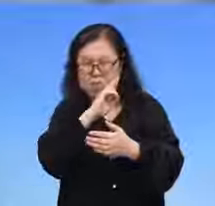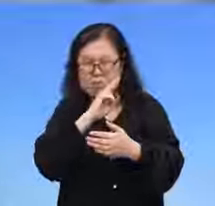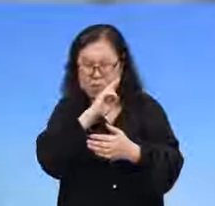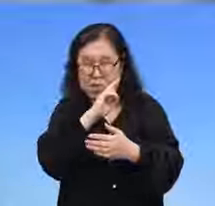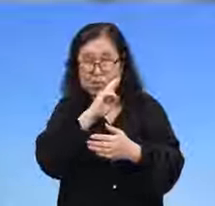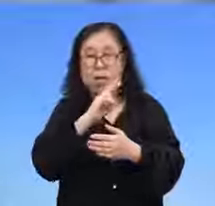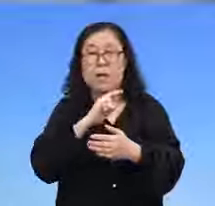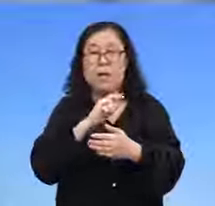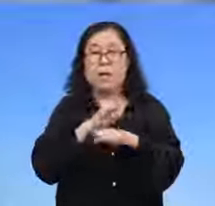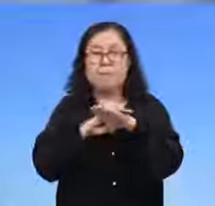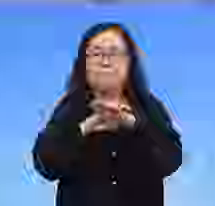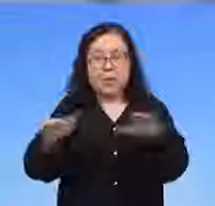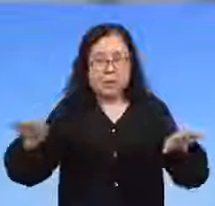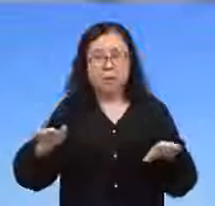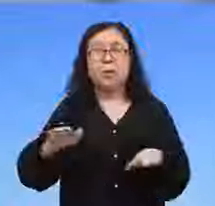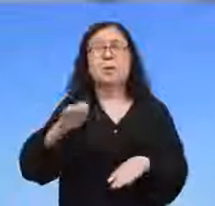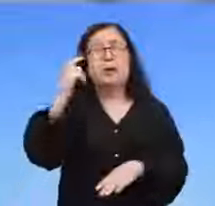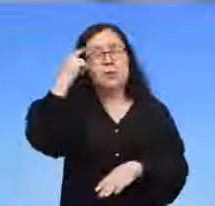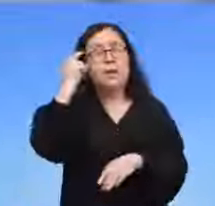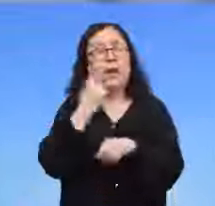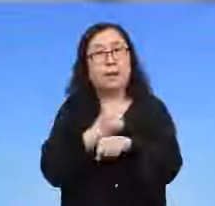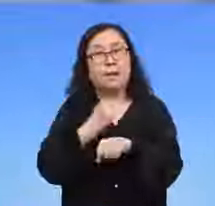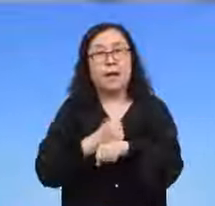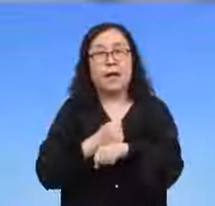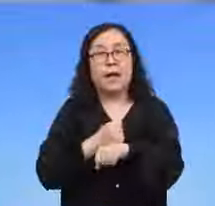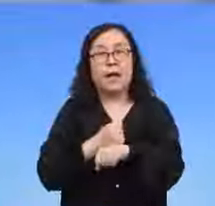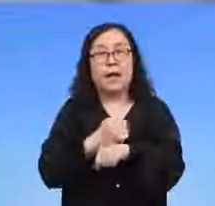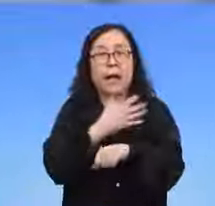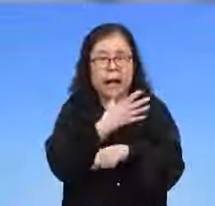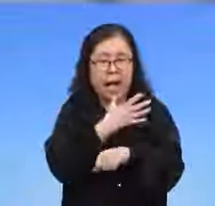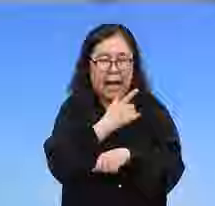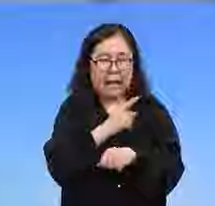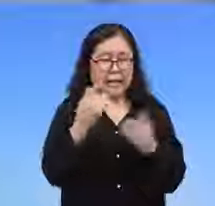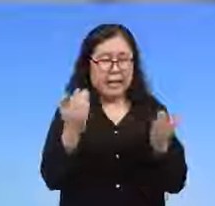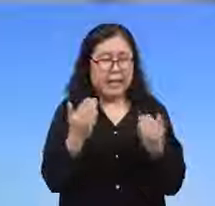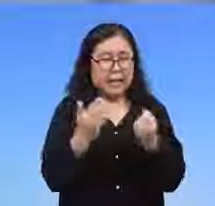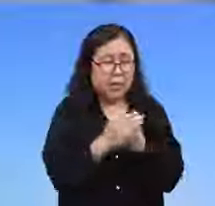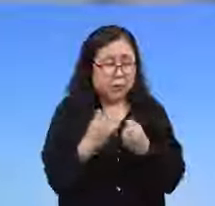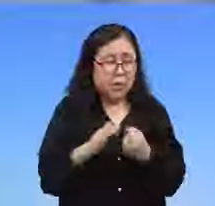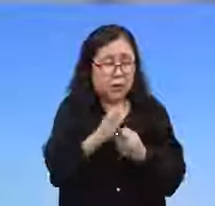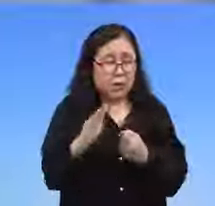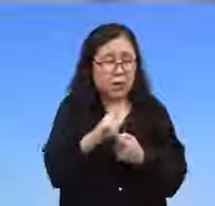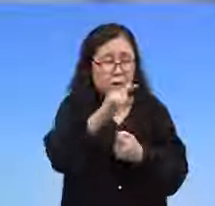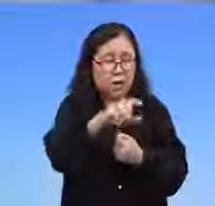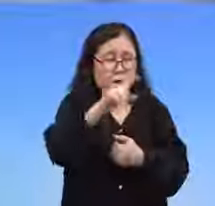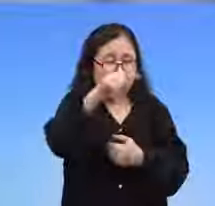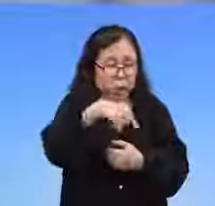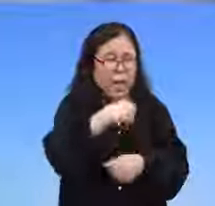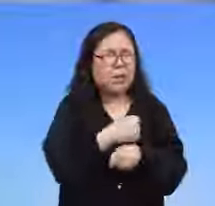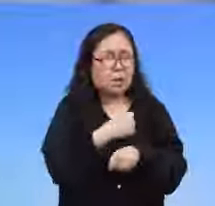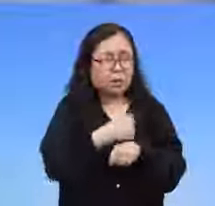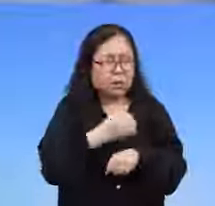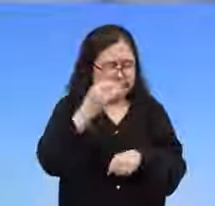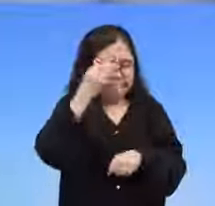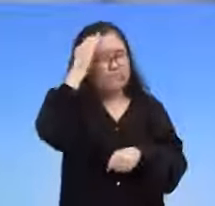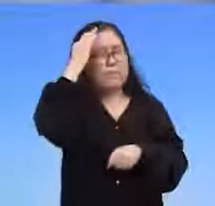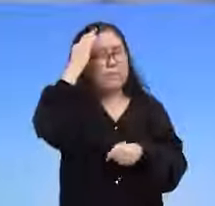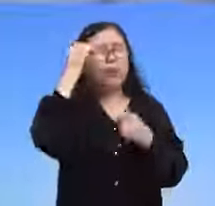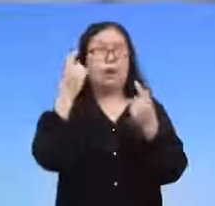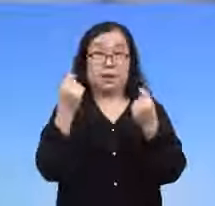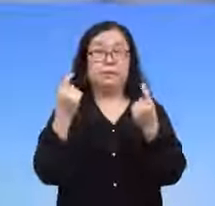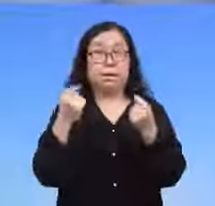저 확신합니다. 이 일 때문에 우리를 이리로 인도하셨구나. 한 영혼에 대한 관심.